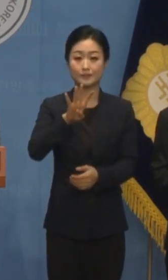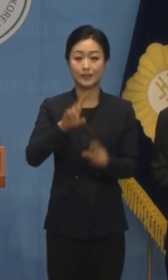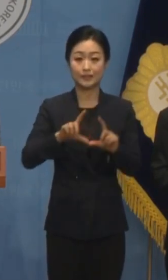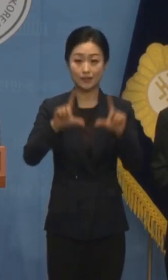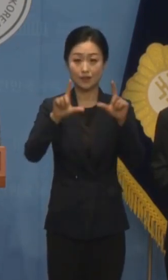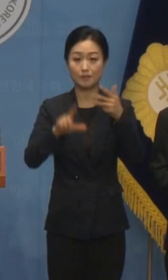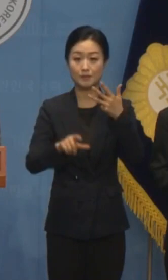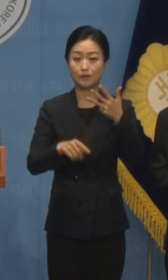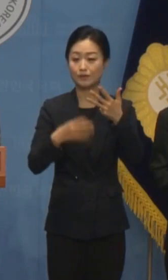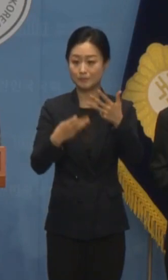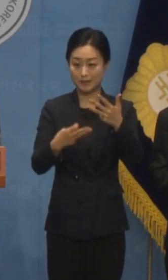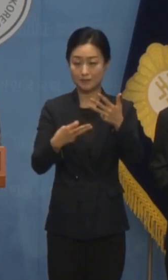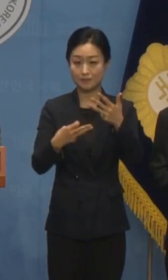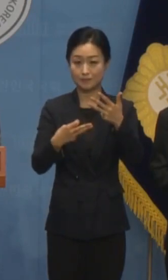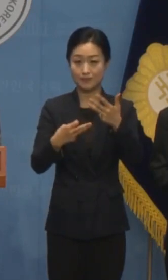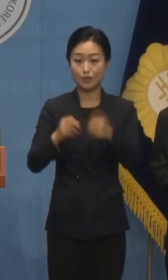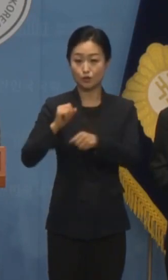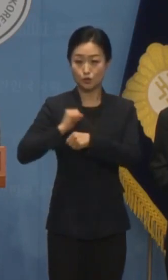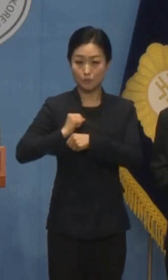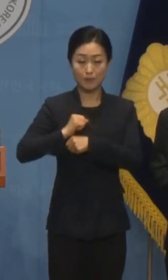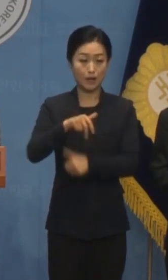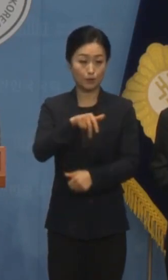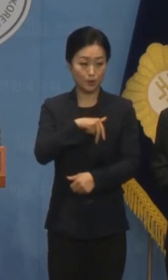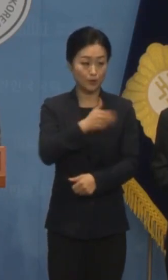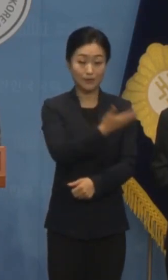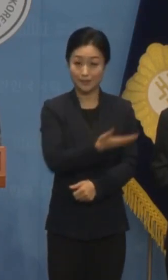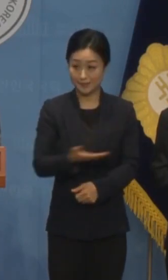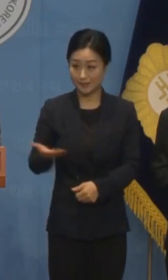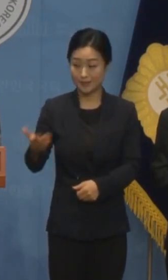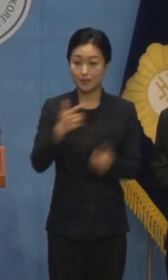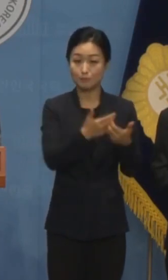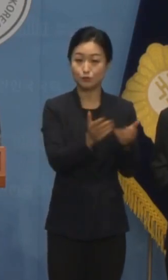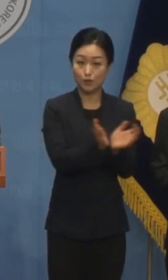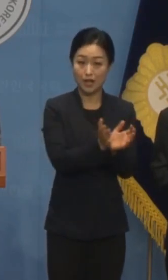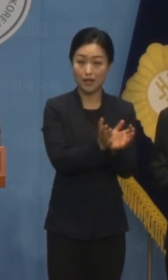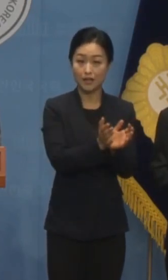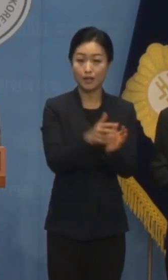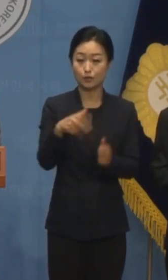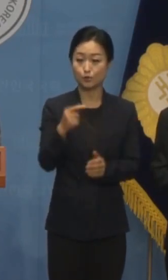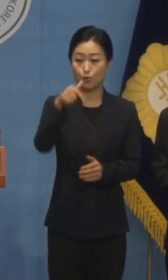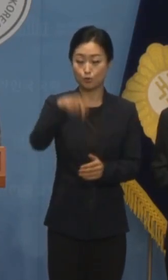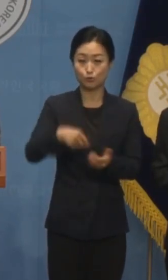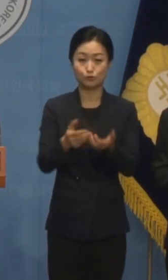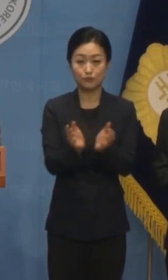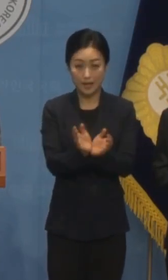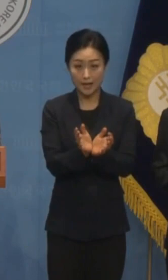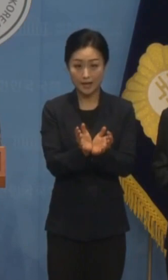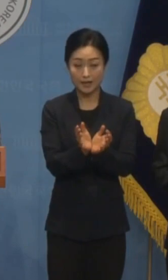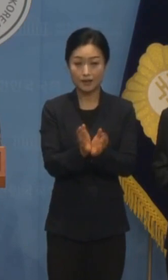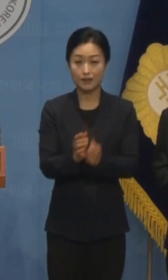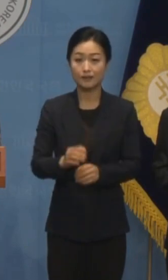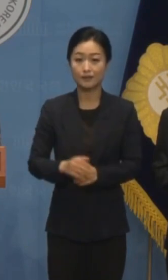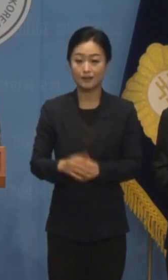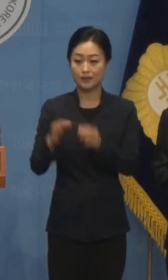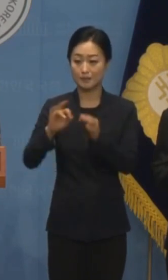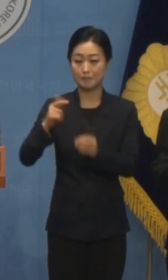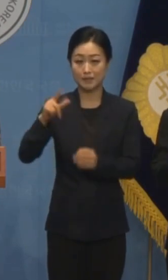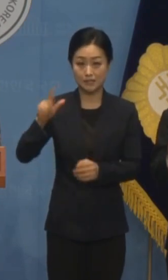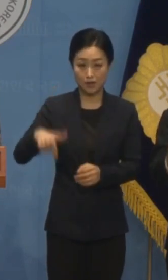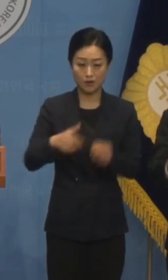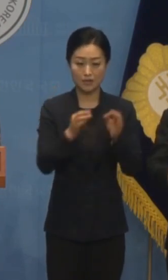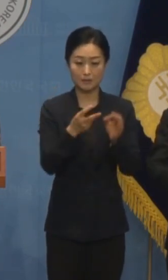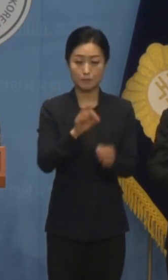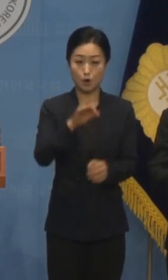2024년 8월 13일 국방위원회 더불어민주당과 조국혁신당 김민석,